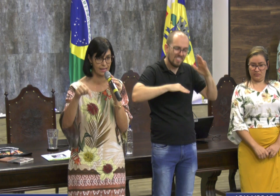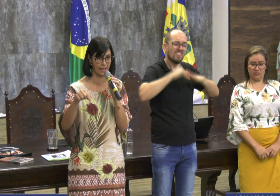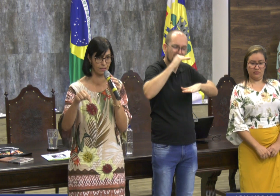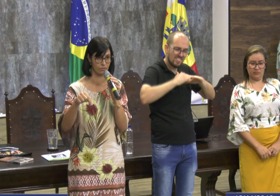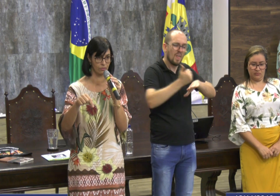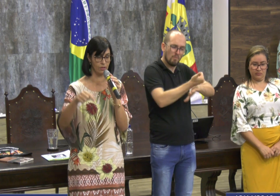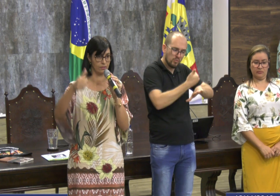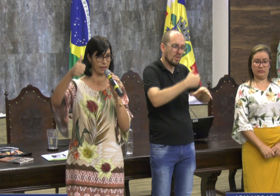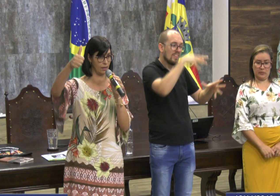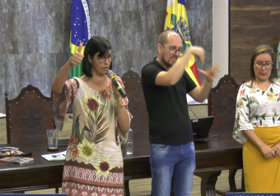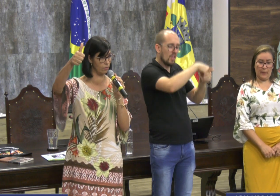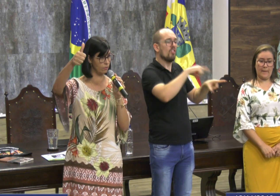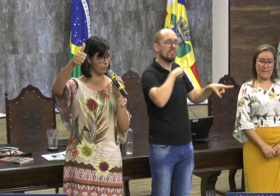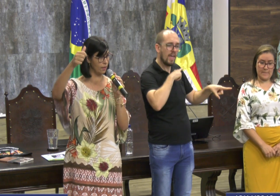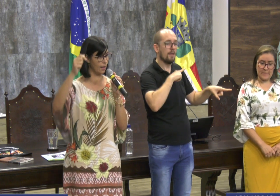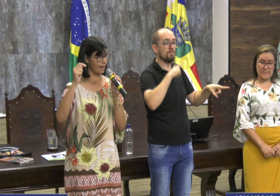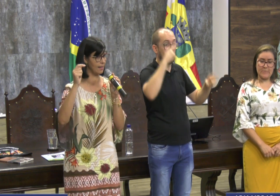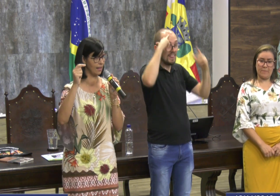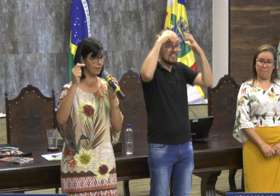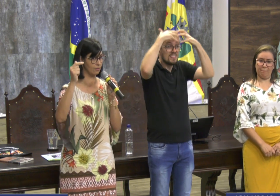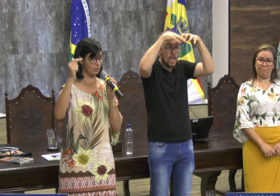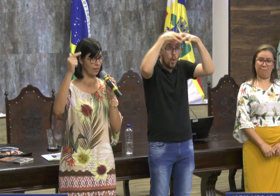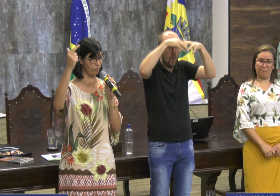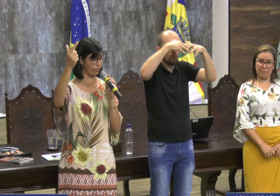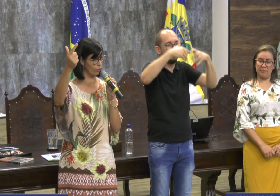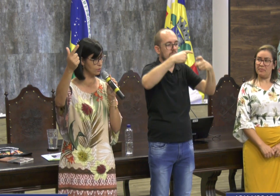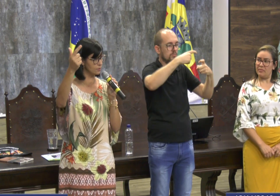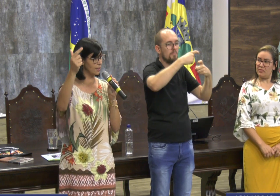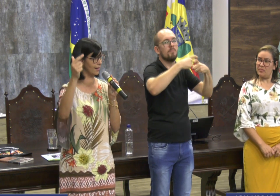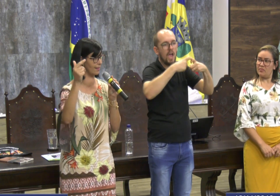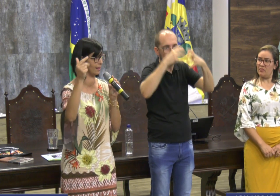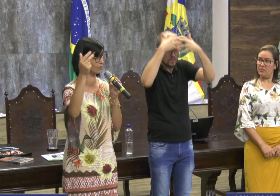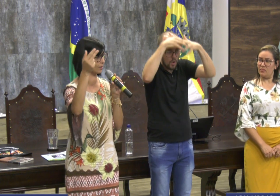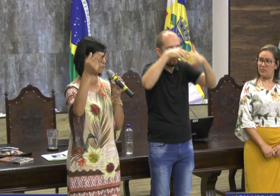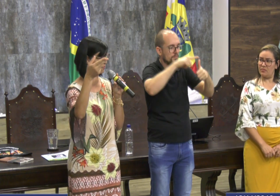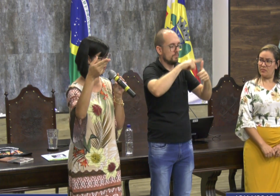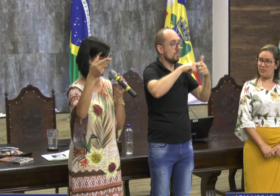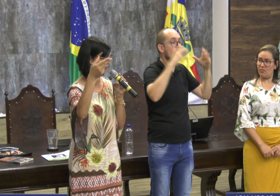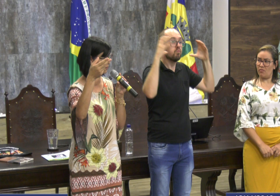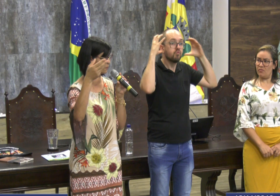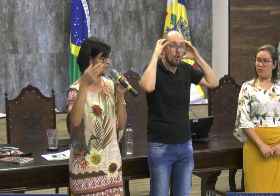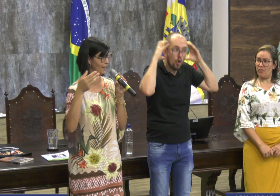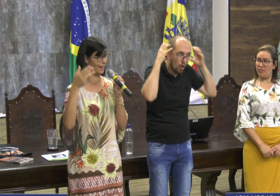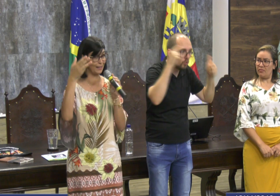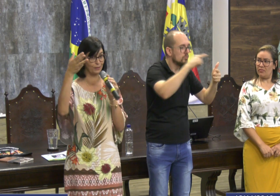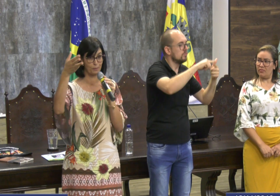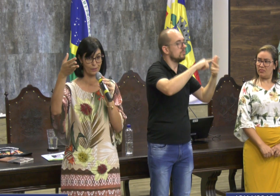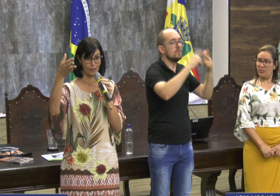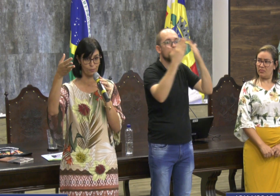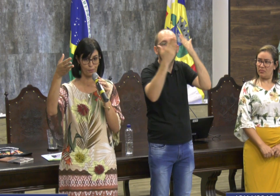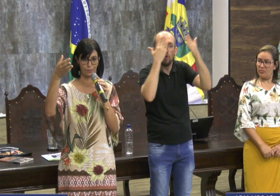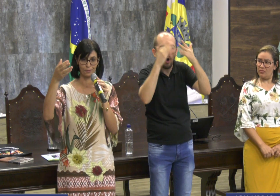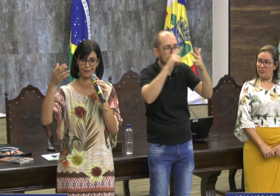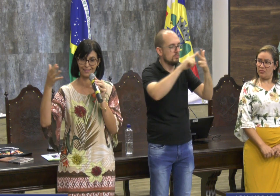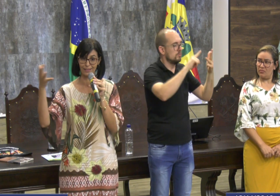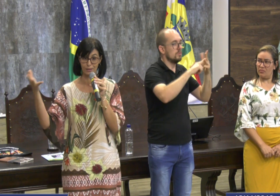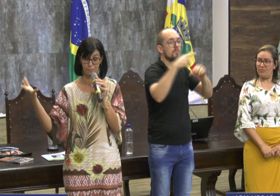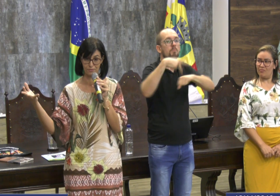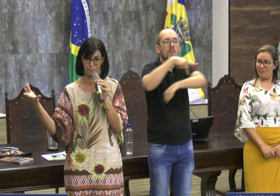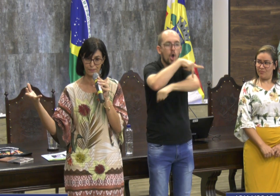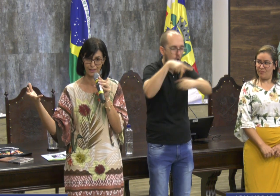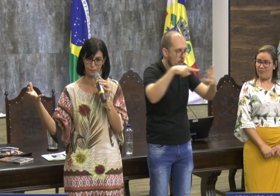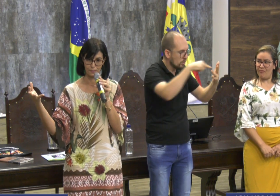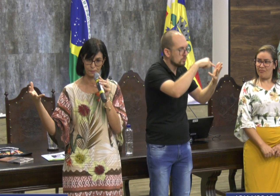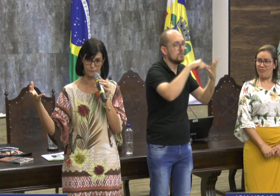Lá dentro tem neuro, lá dentro tem fono, lá dentro tem psicólogo, lá dentro tem pedagogo, lá dentro